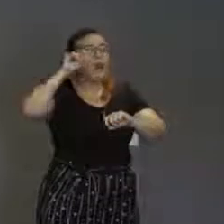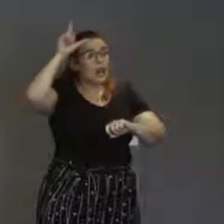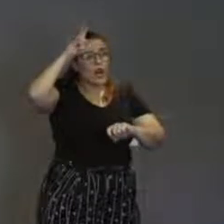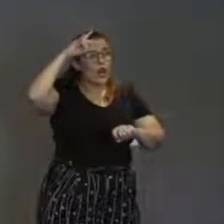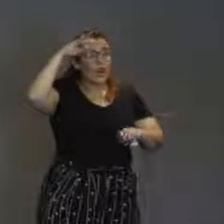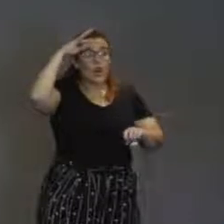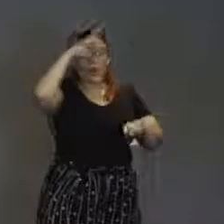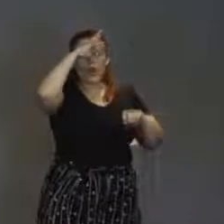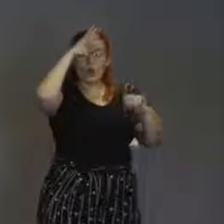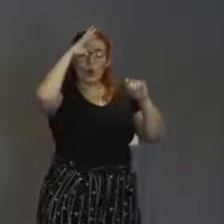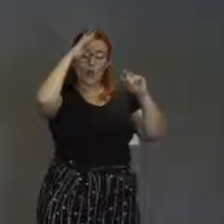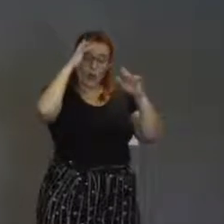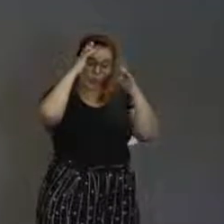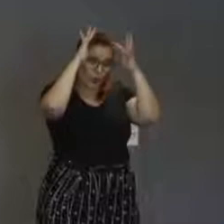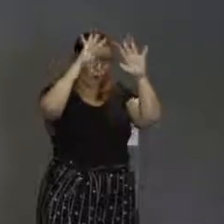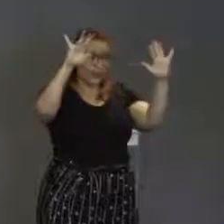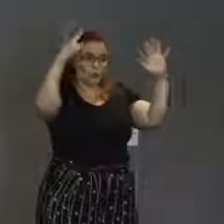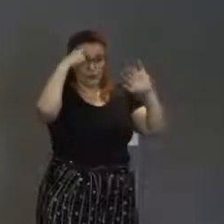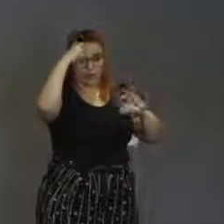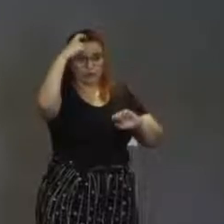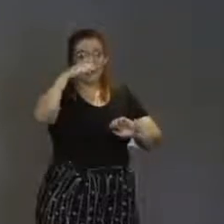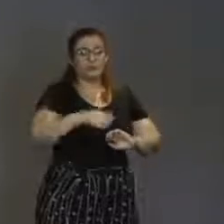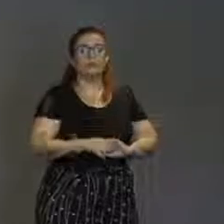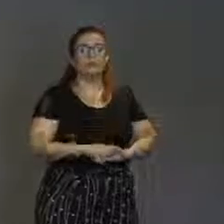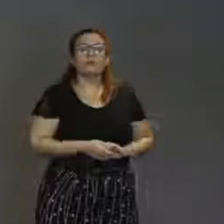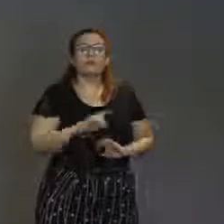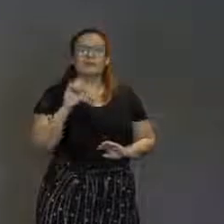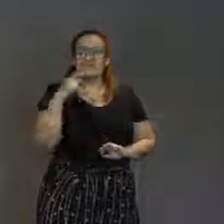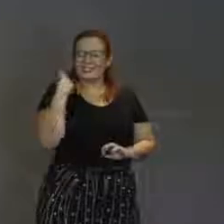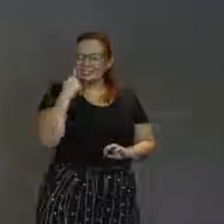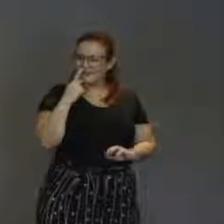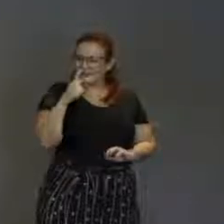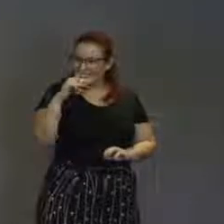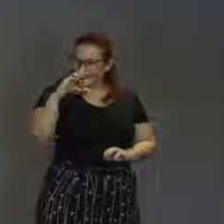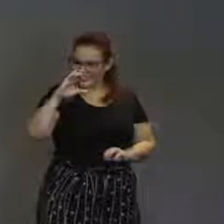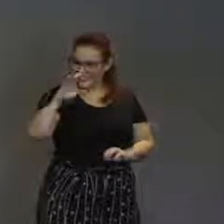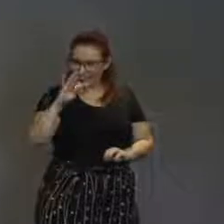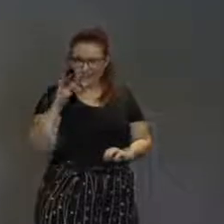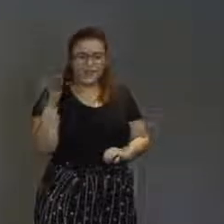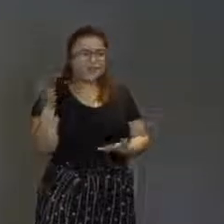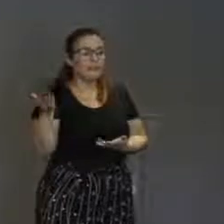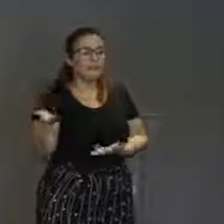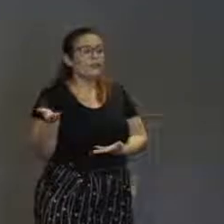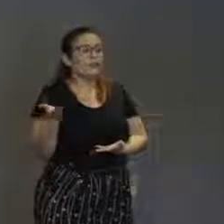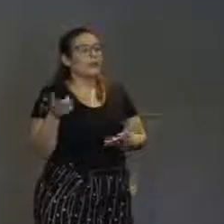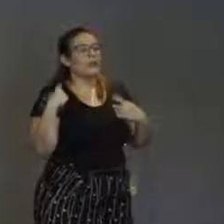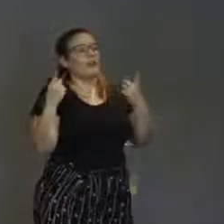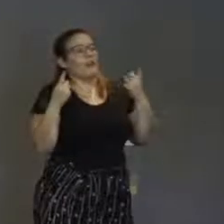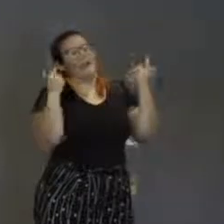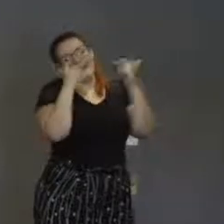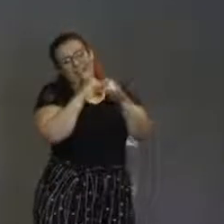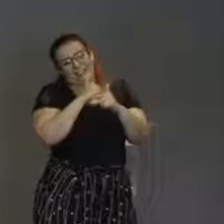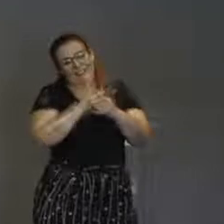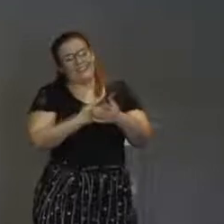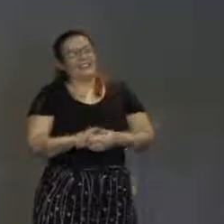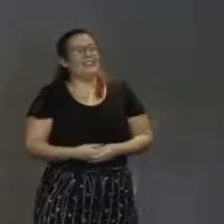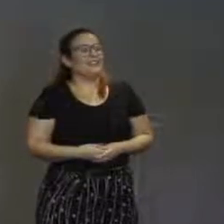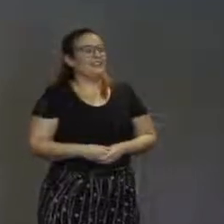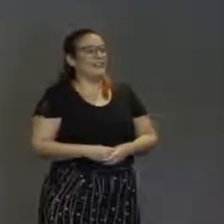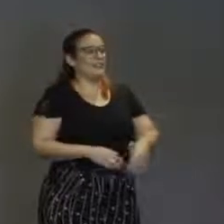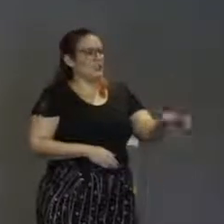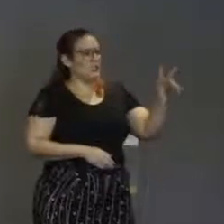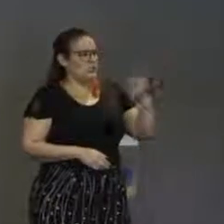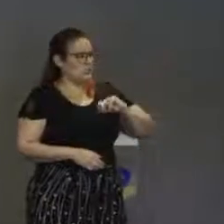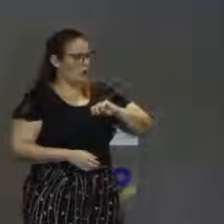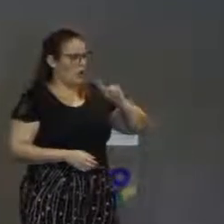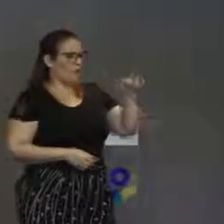né, Josefina, da questão da CIT. E é muito mais fácil a gente ter uma boa ideia quando a gente dá risada, né? Nossa, está com tremendo mau humor,